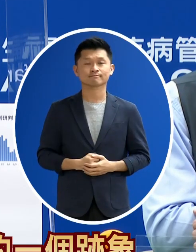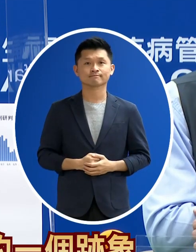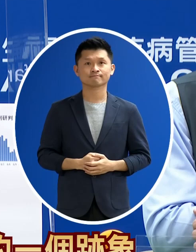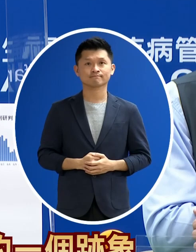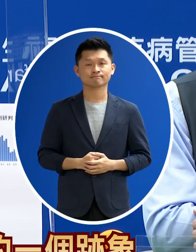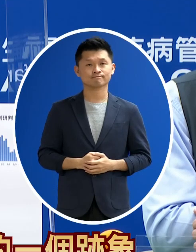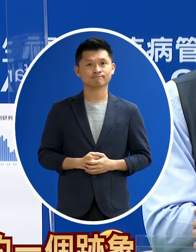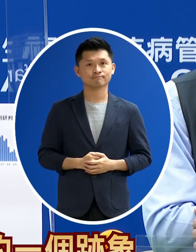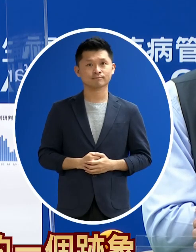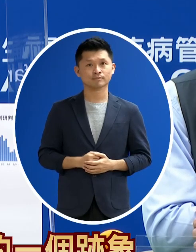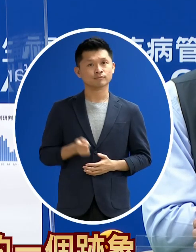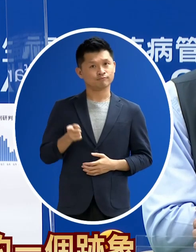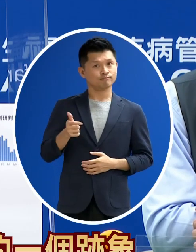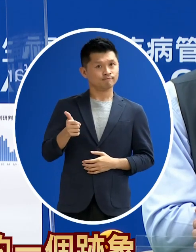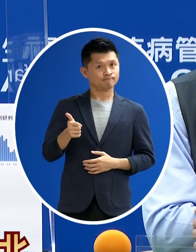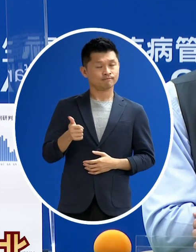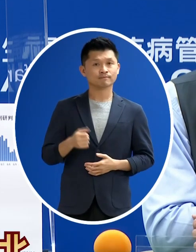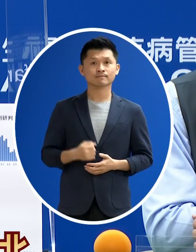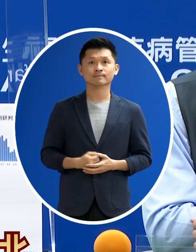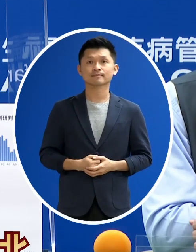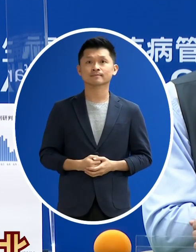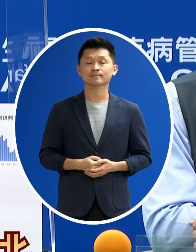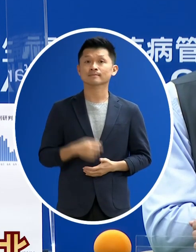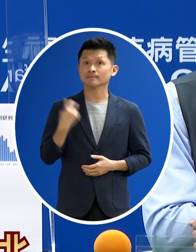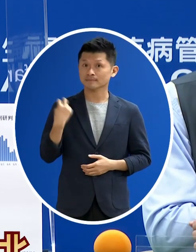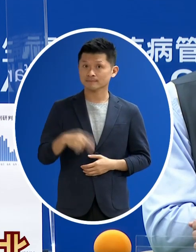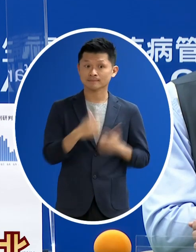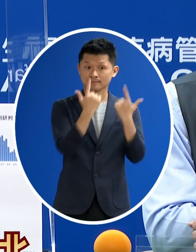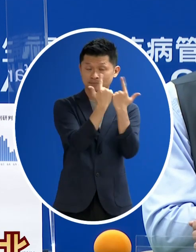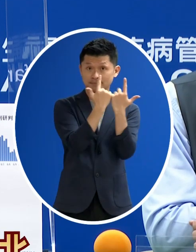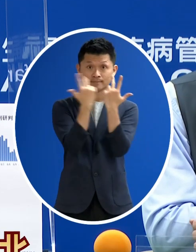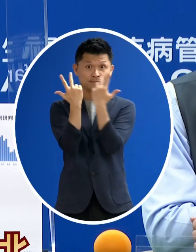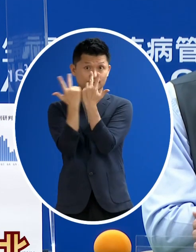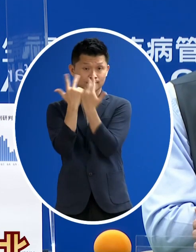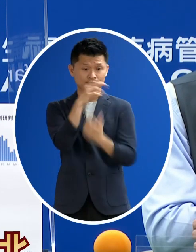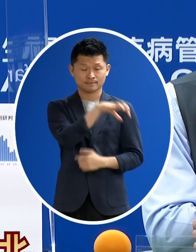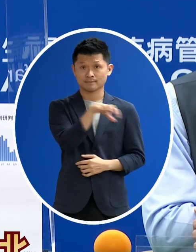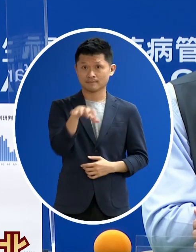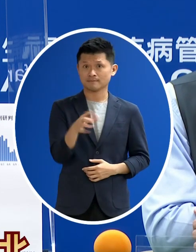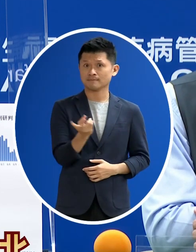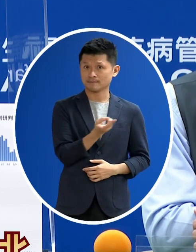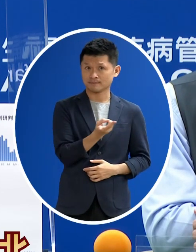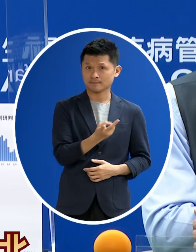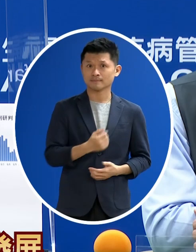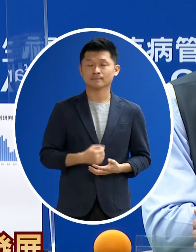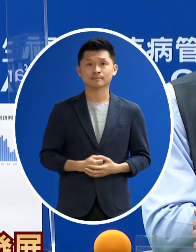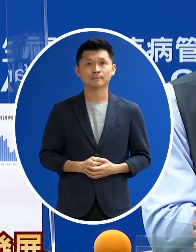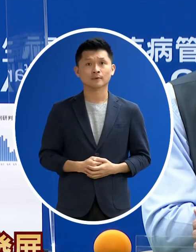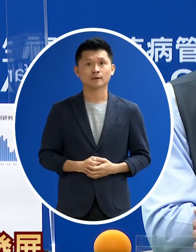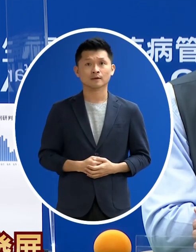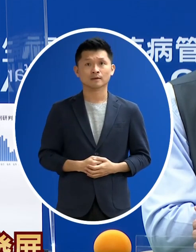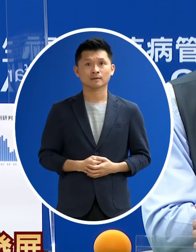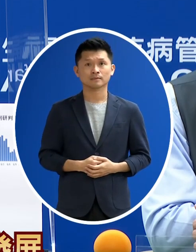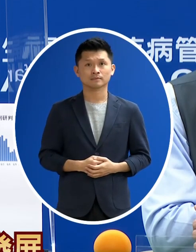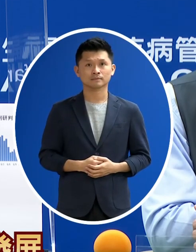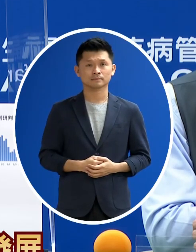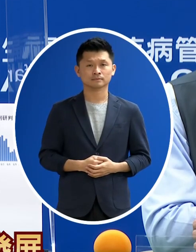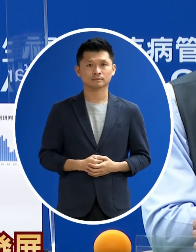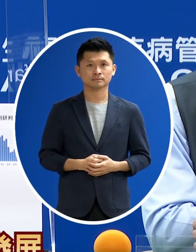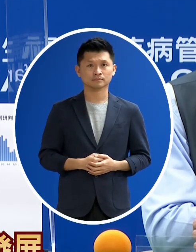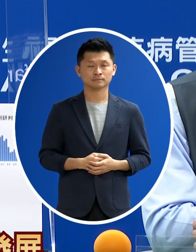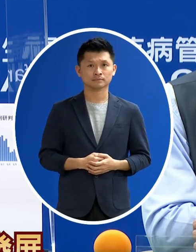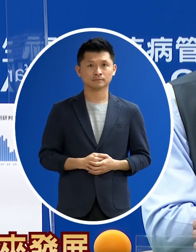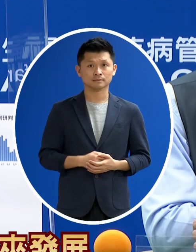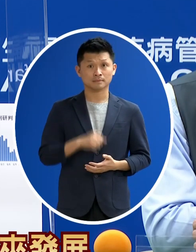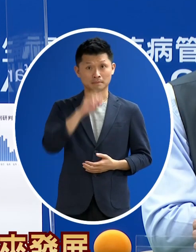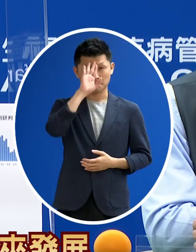较好的一个迹象。那尤其在双北，确实这个整体的发展也朝